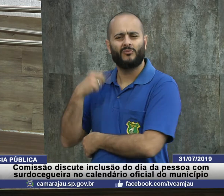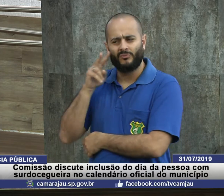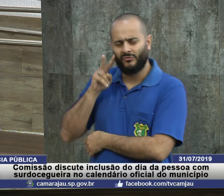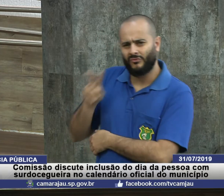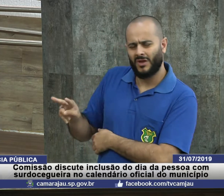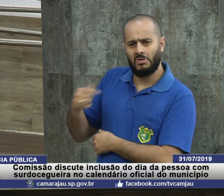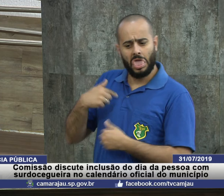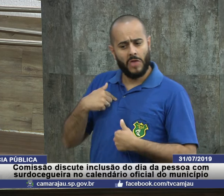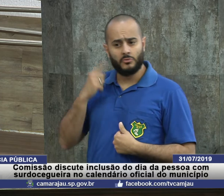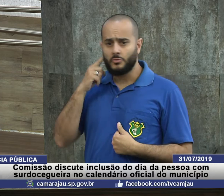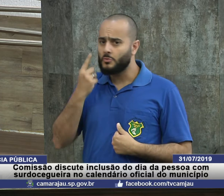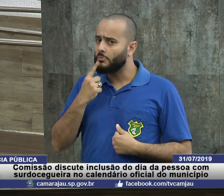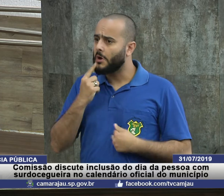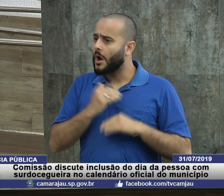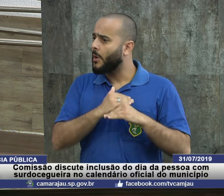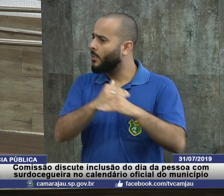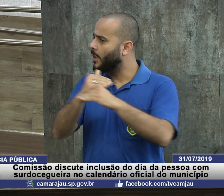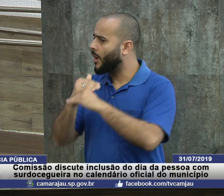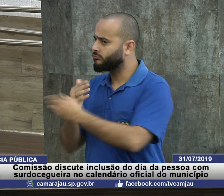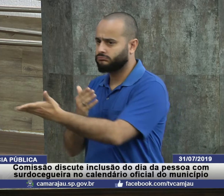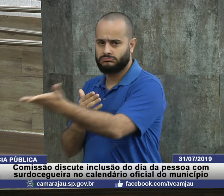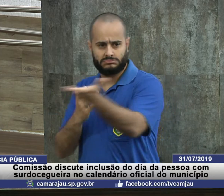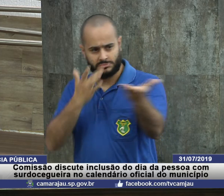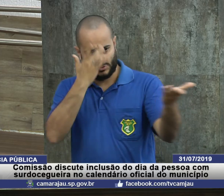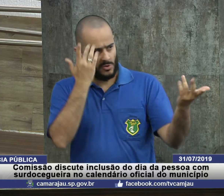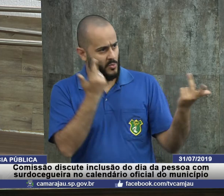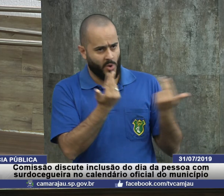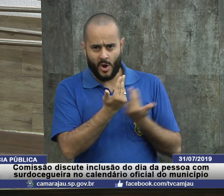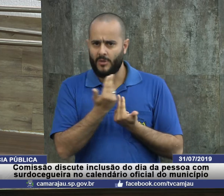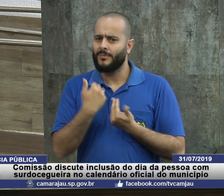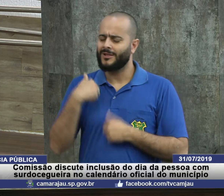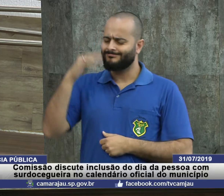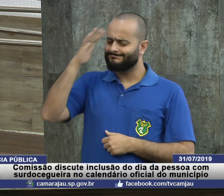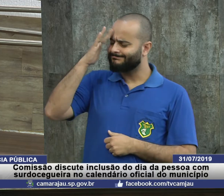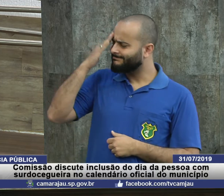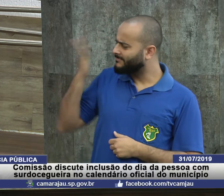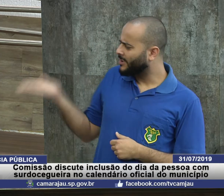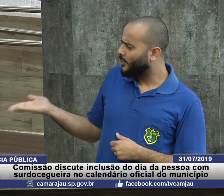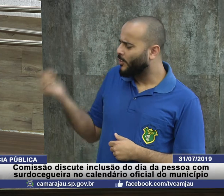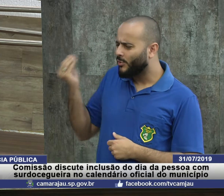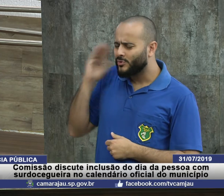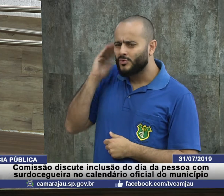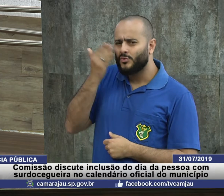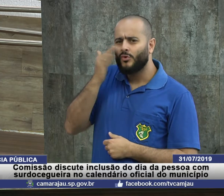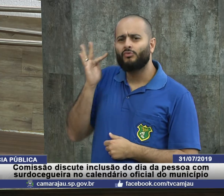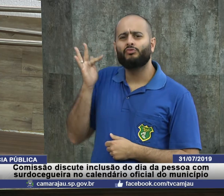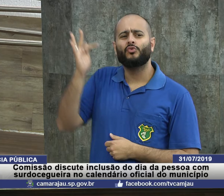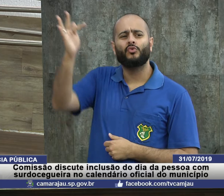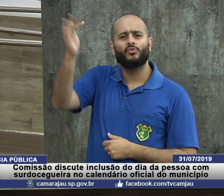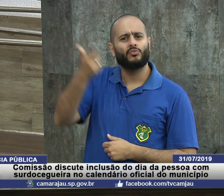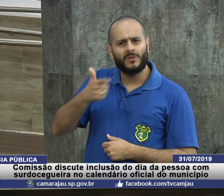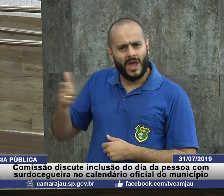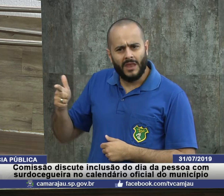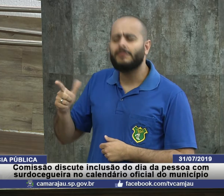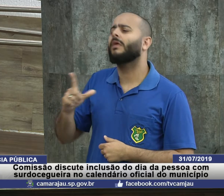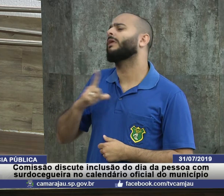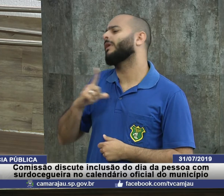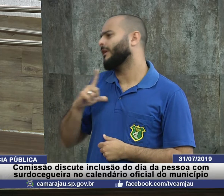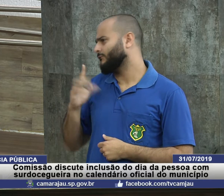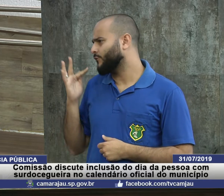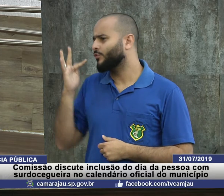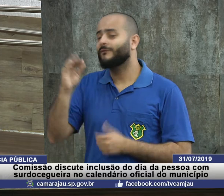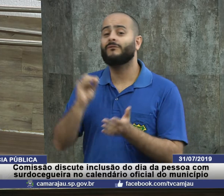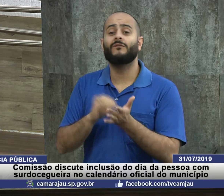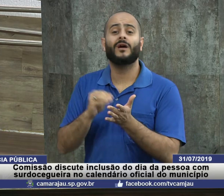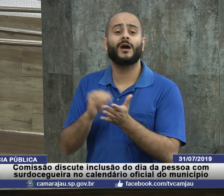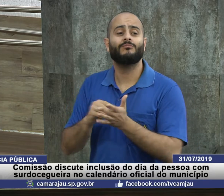essa pessoa ela está tão excluída quanto nós, surdos. Nós somos pessoas como vocês, que não são surdos, que não são surdos